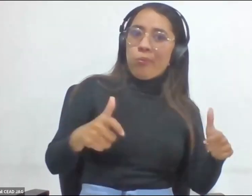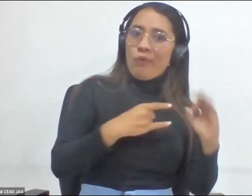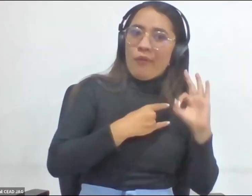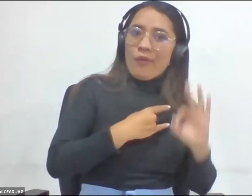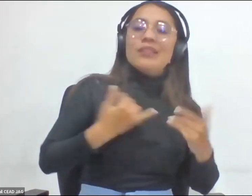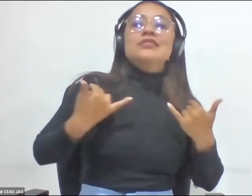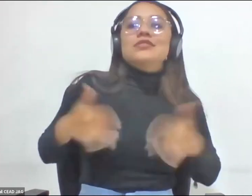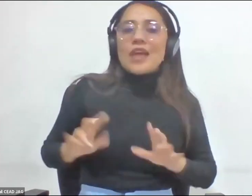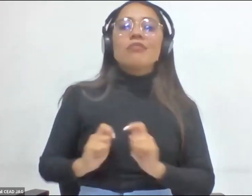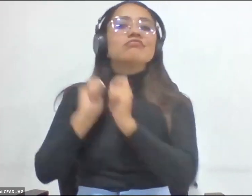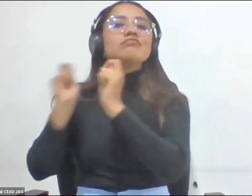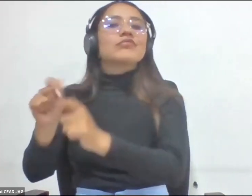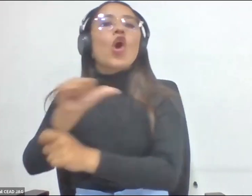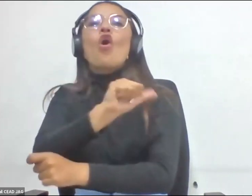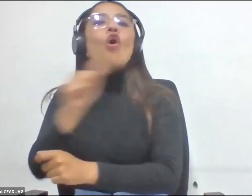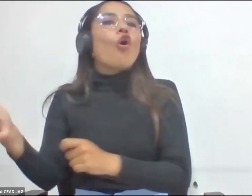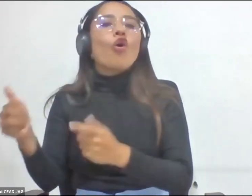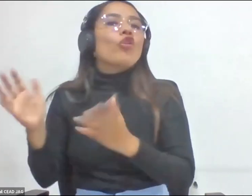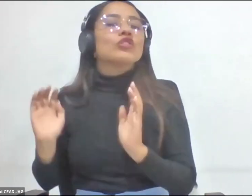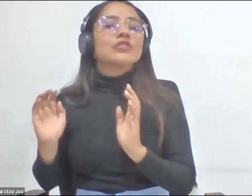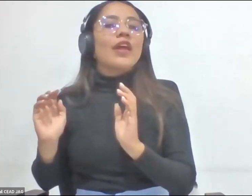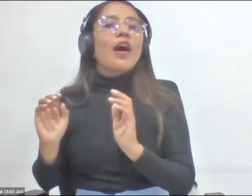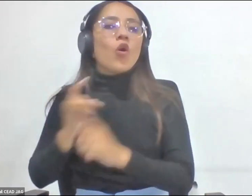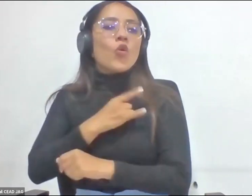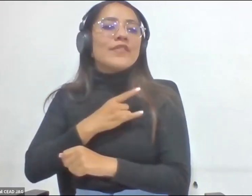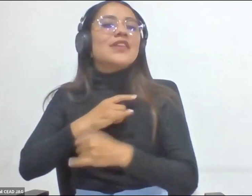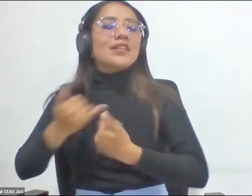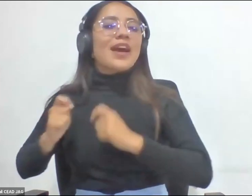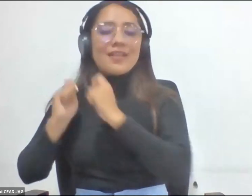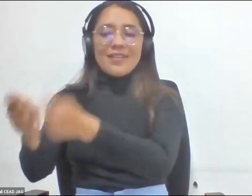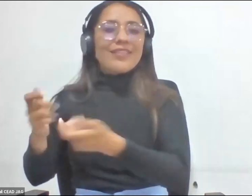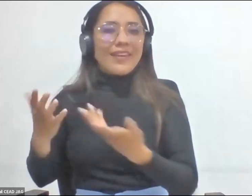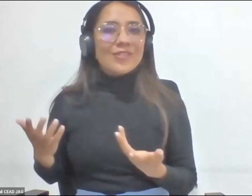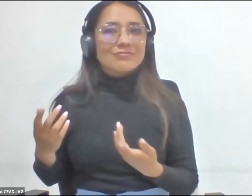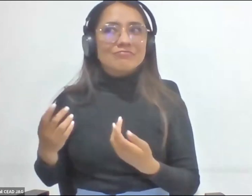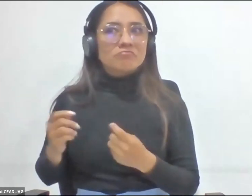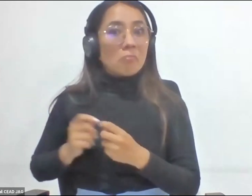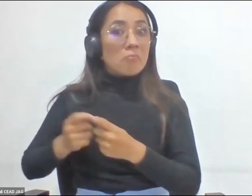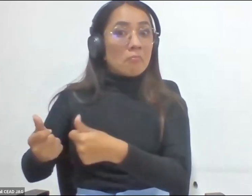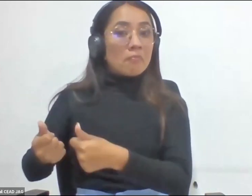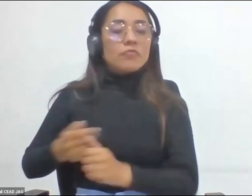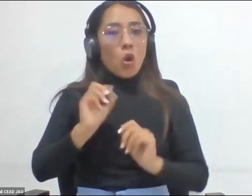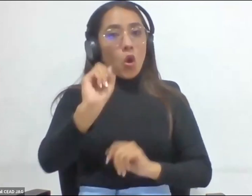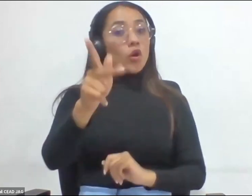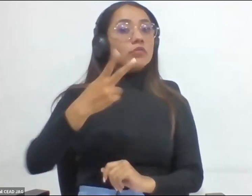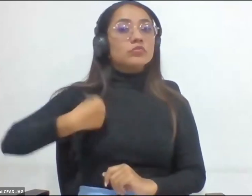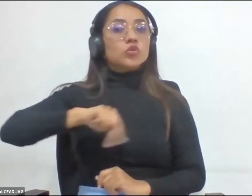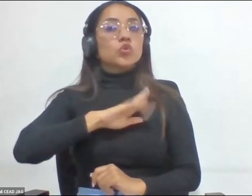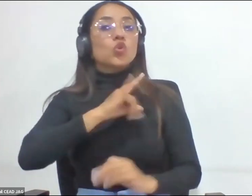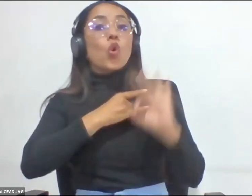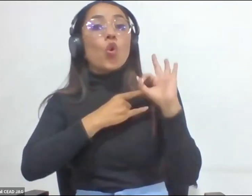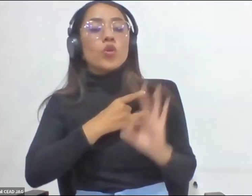el beneficio asignado en otra íes Entonces cuál es el procedimiento correspondiente nosotros como universidad comunal solamente